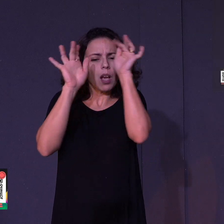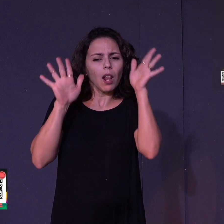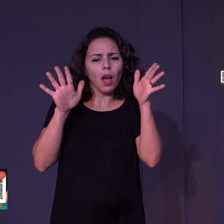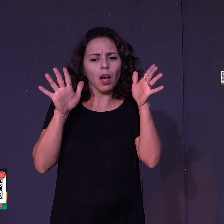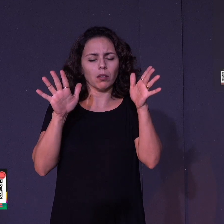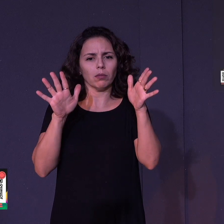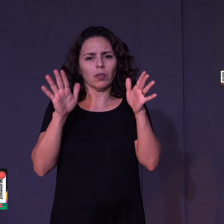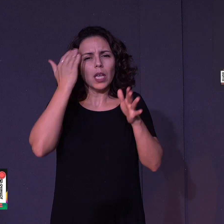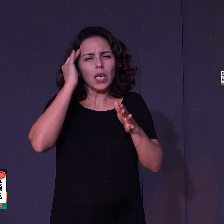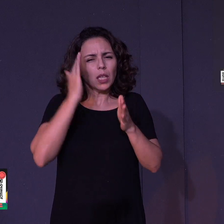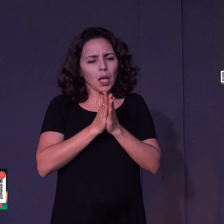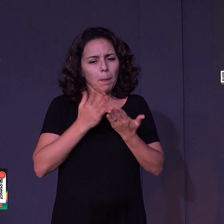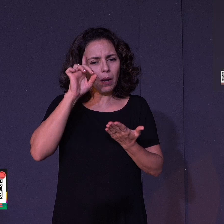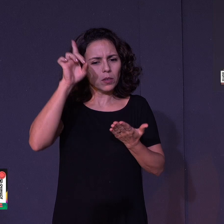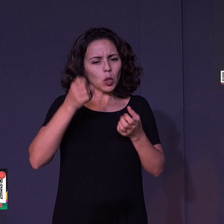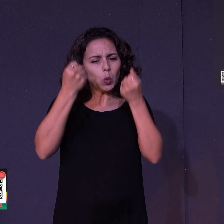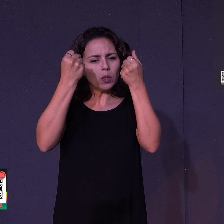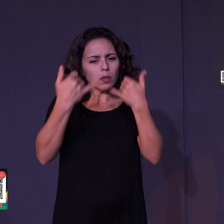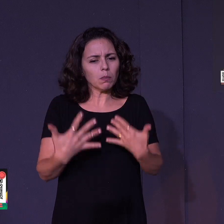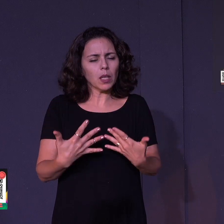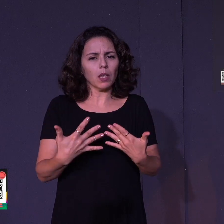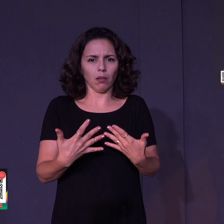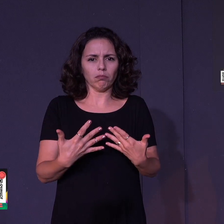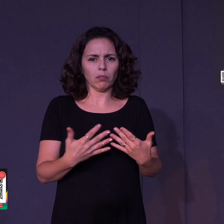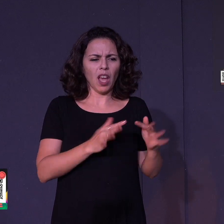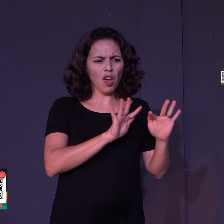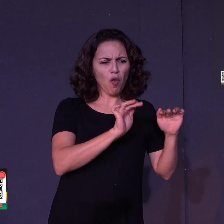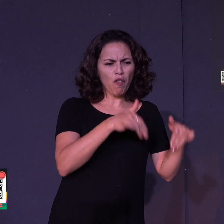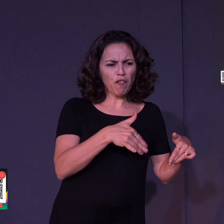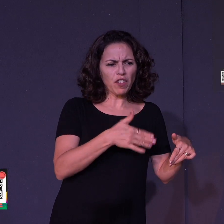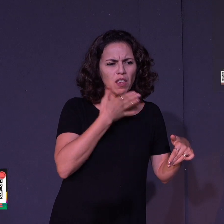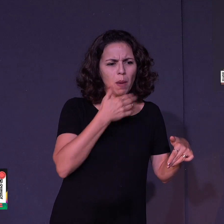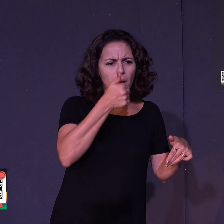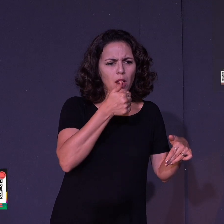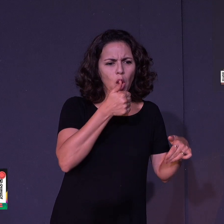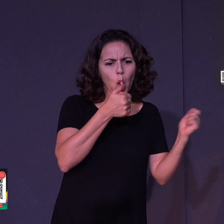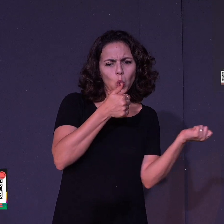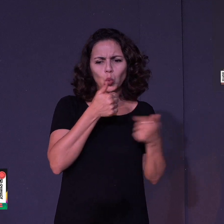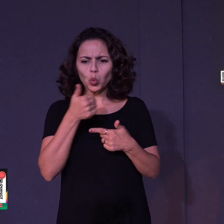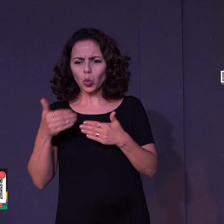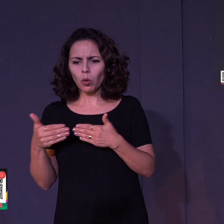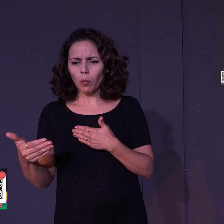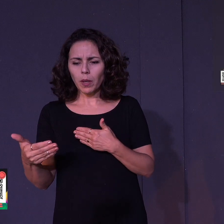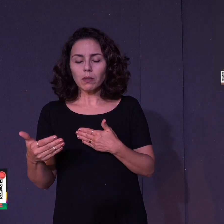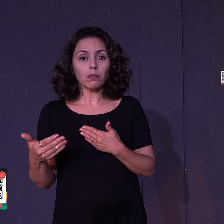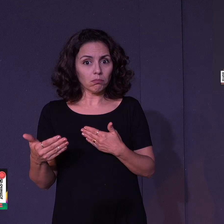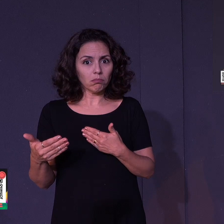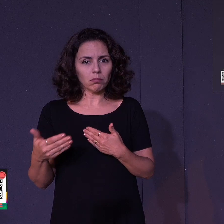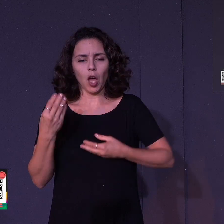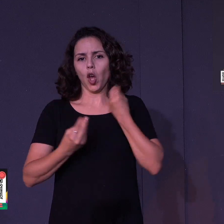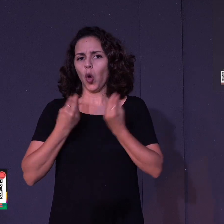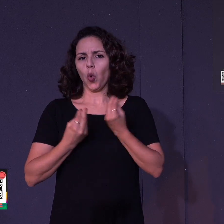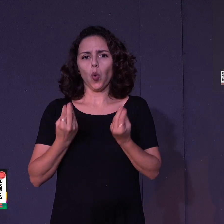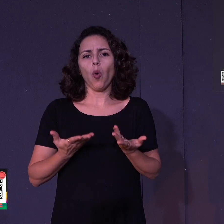fim das coisas é melhor do que o seu início? Como nós podemos descansar diante daquilo que estamos vivendo, diante de lutas, diante